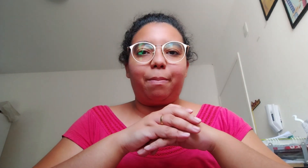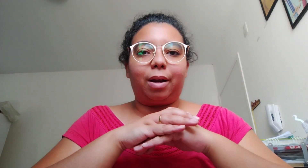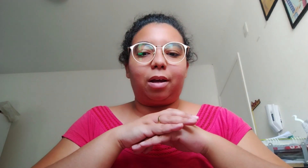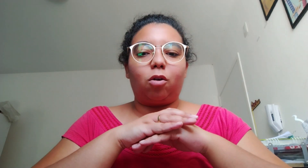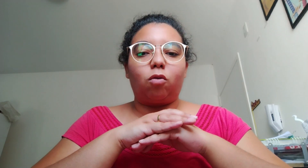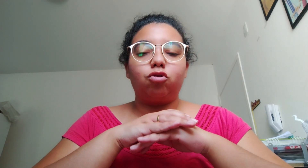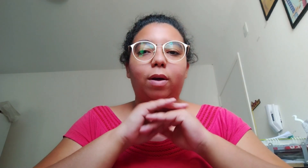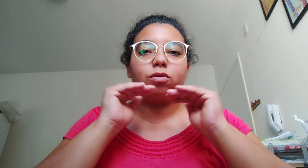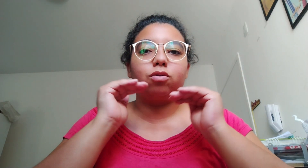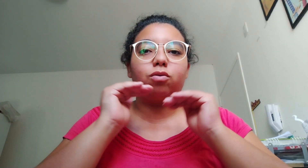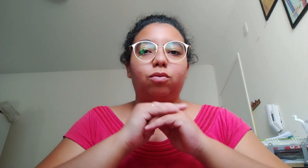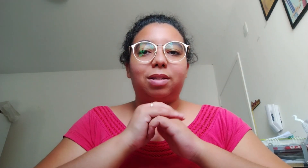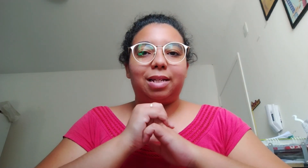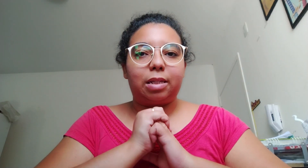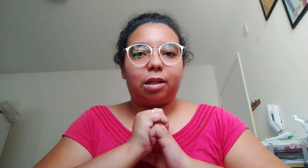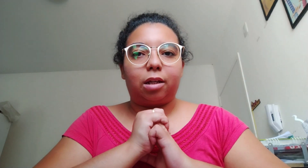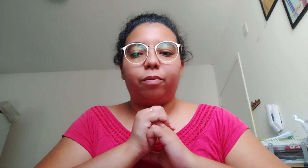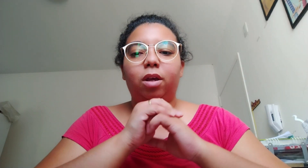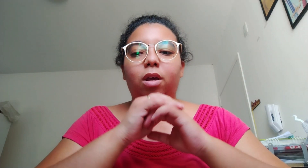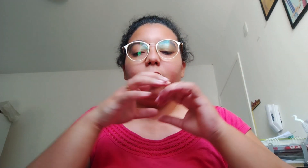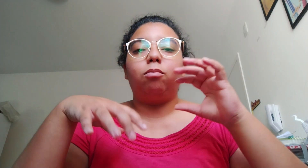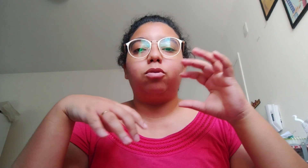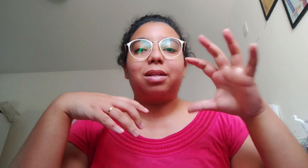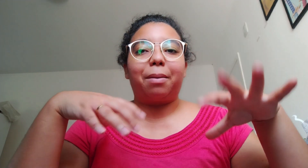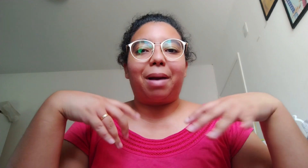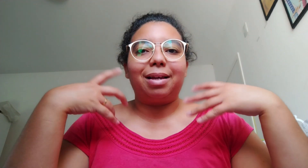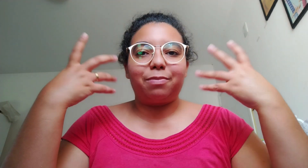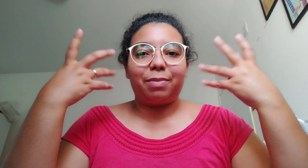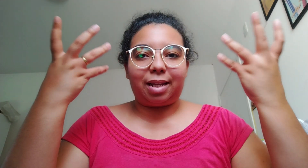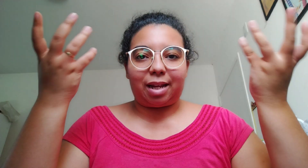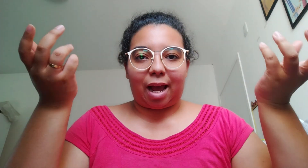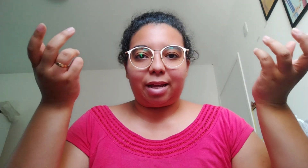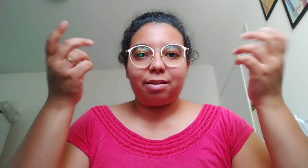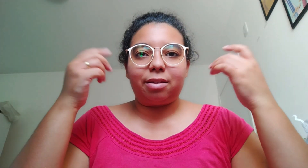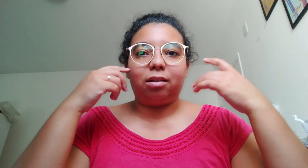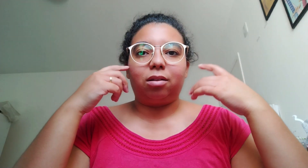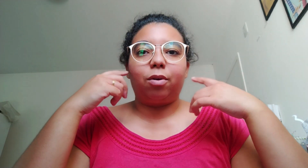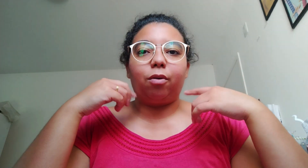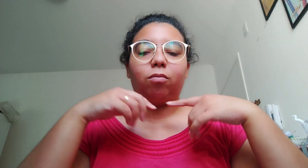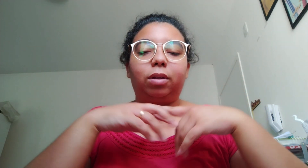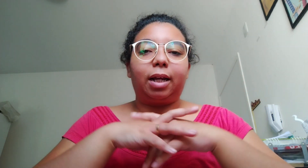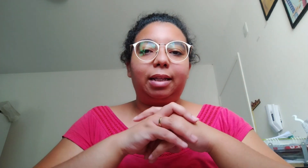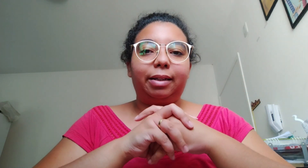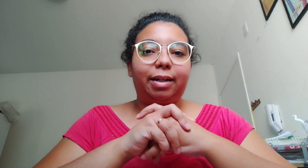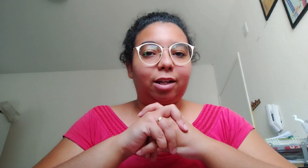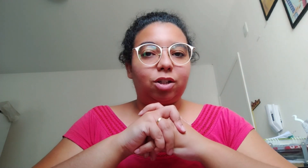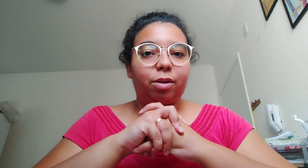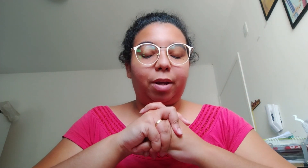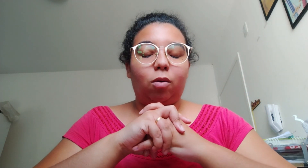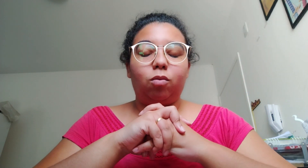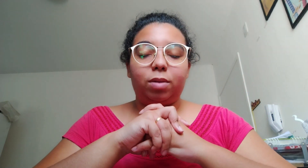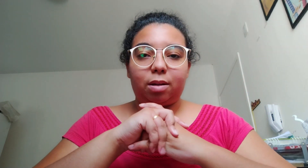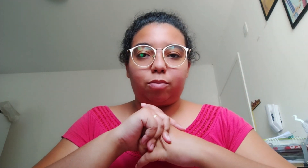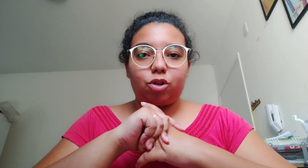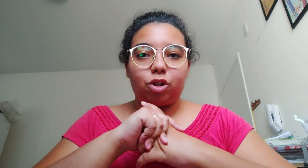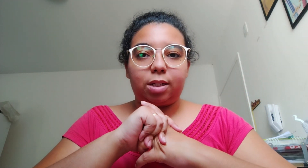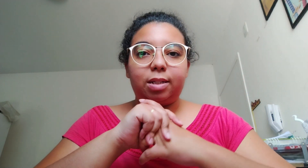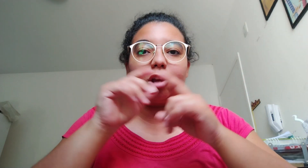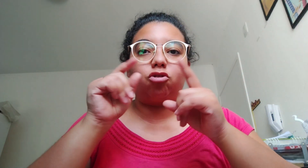para continuar os estudos nesse ano? Buscar mais materiais, então eu encontrei na internet também algumas apostilas que ajudam